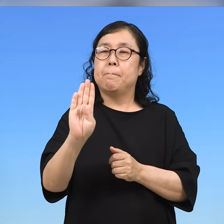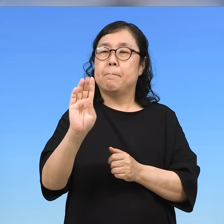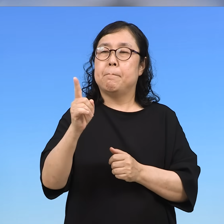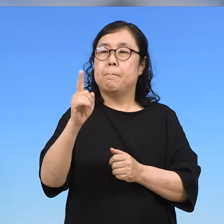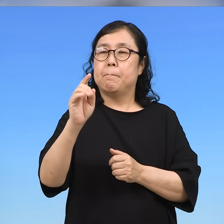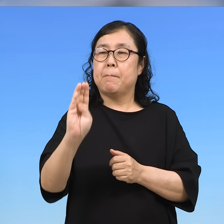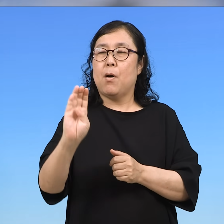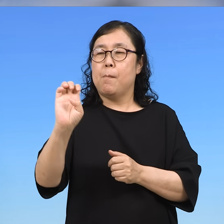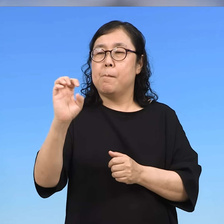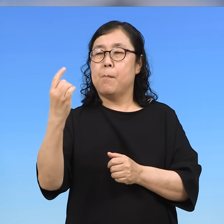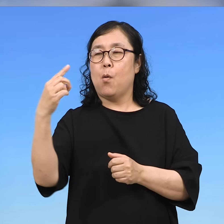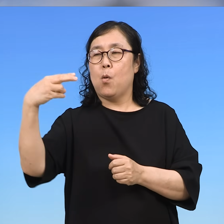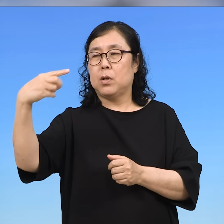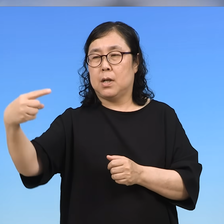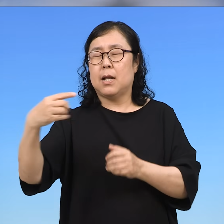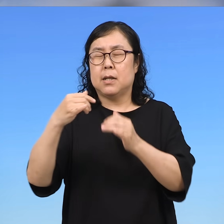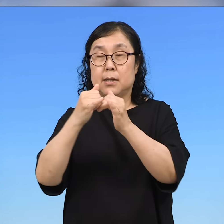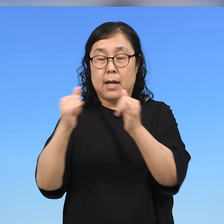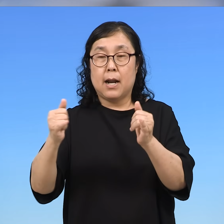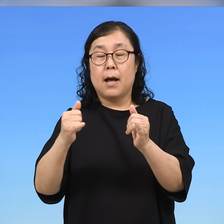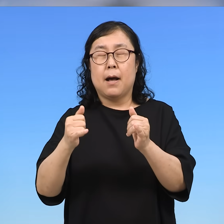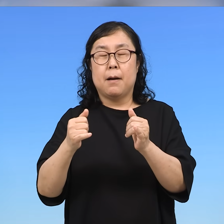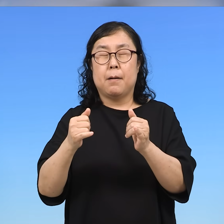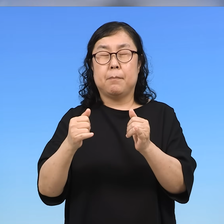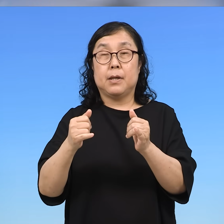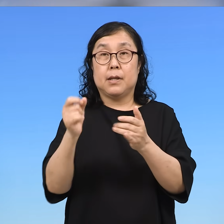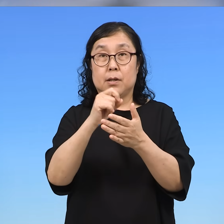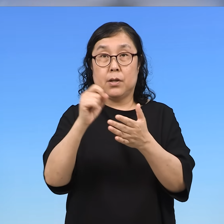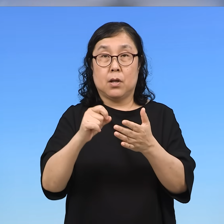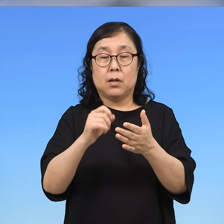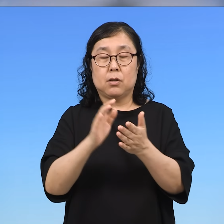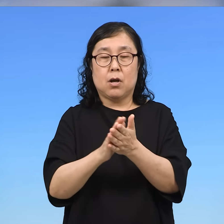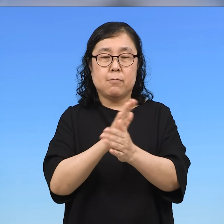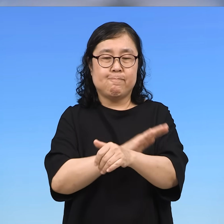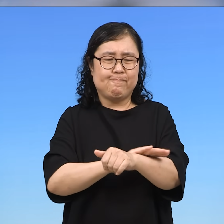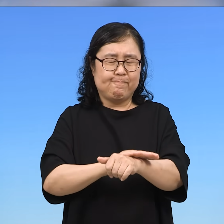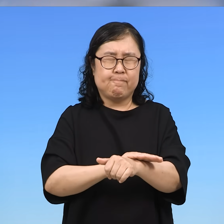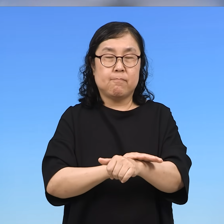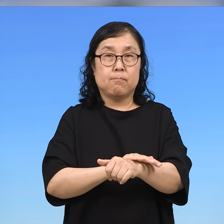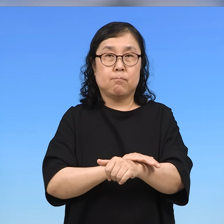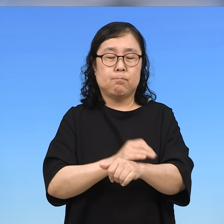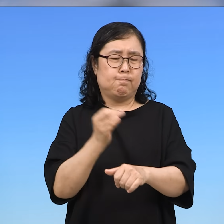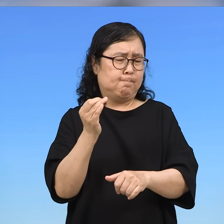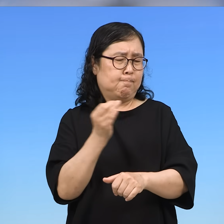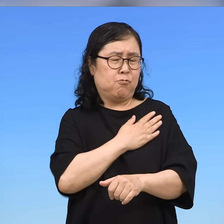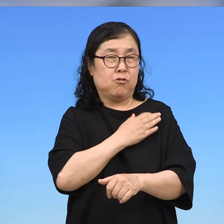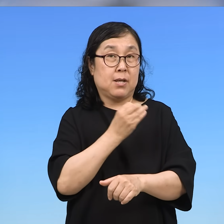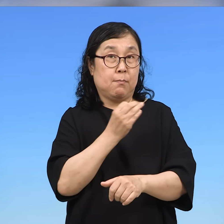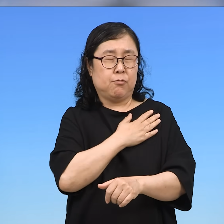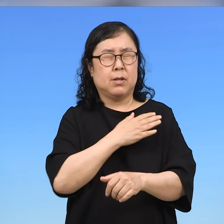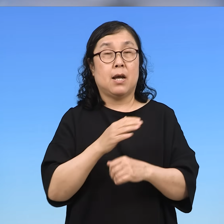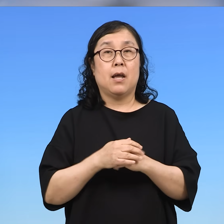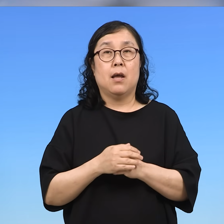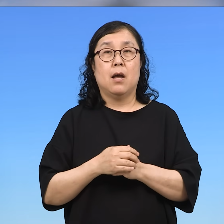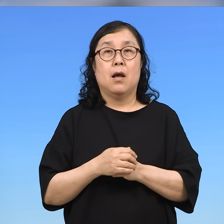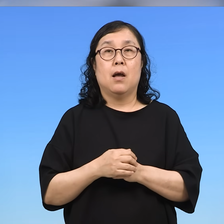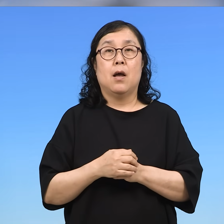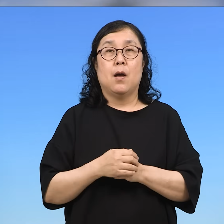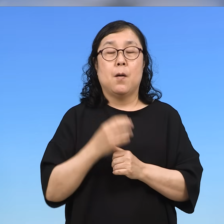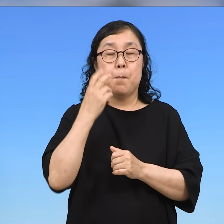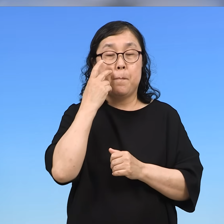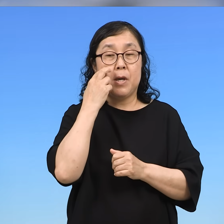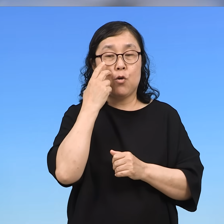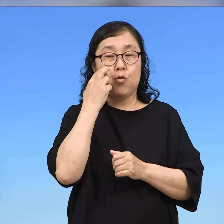버포드라는 미국 사람이 쓴 책입니다. 한마디로 이 사람은요, 잘 나가던 사업가예요. 성공한 사업가입니다. 미국 케이블